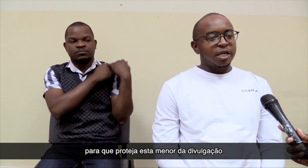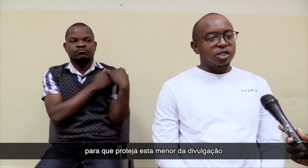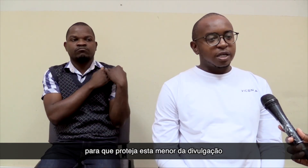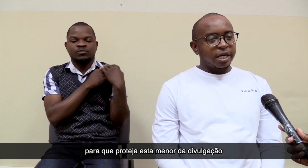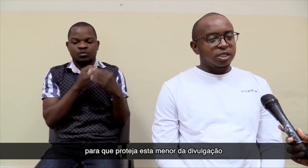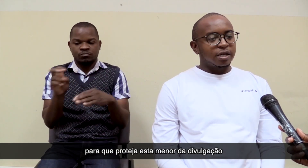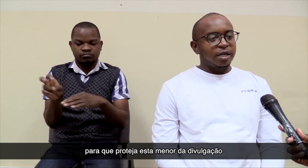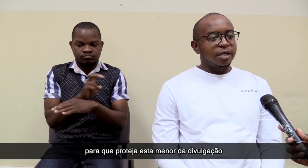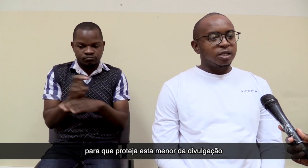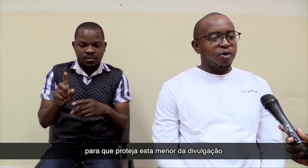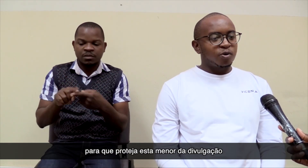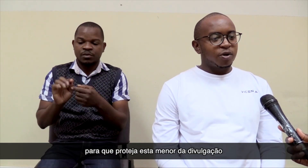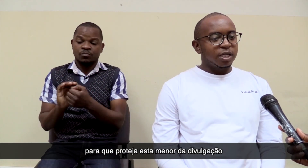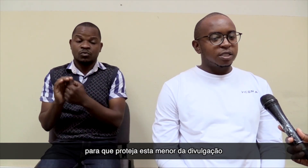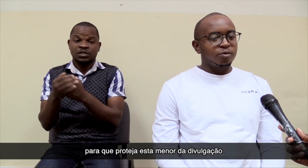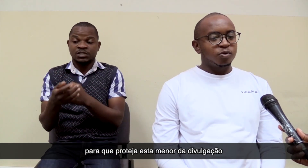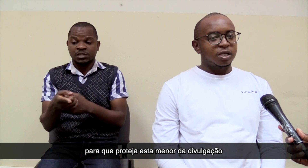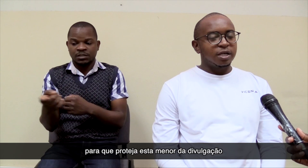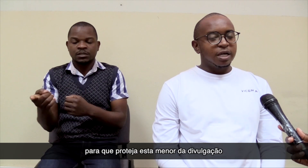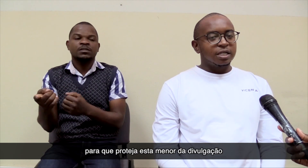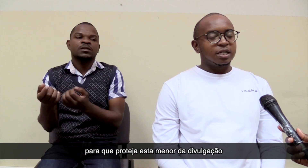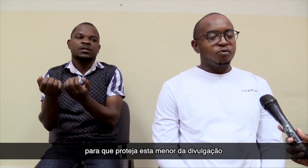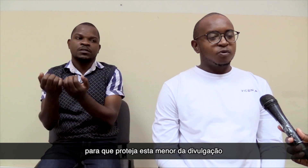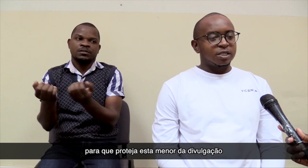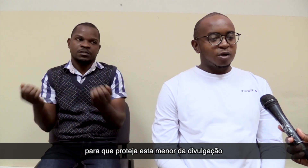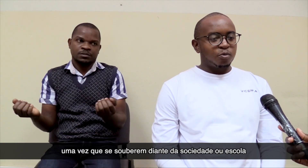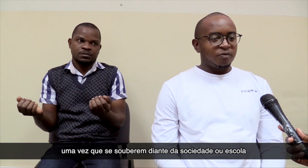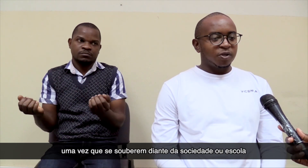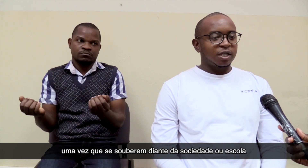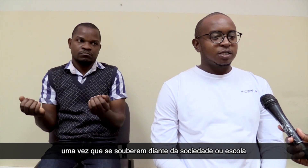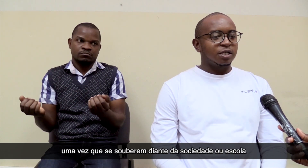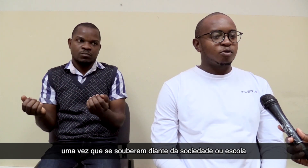sociedade e também precisa de uma grande percepção que, de fato, isto